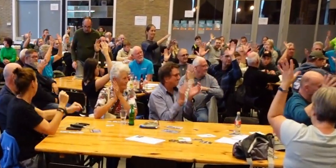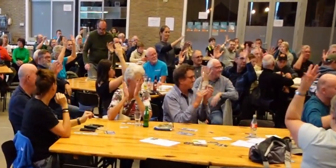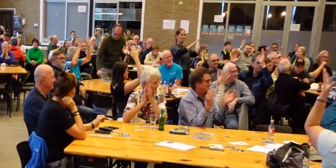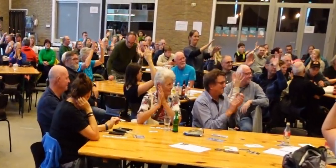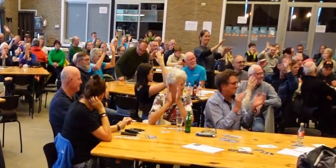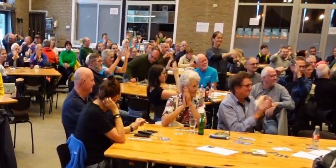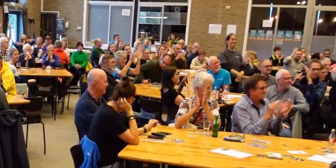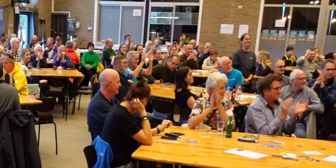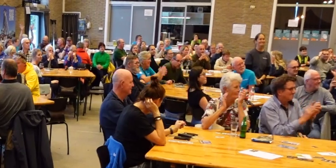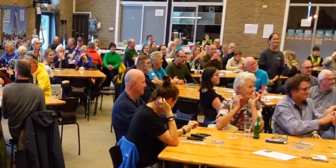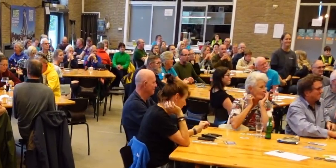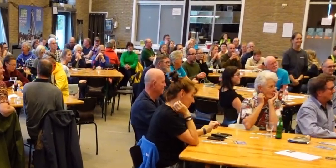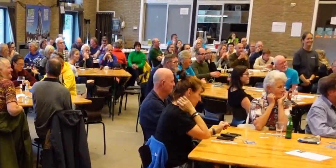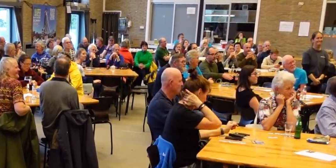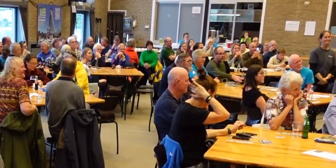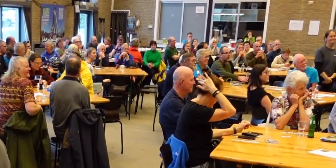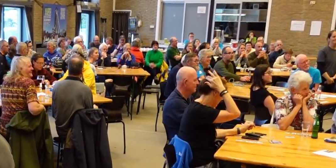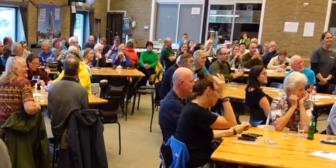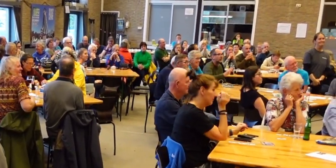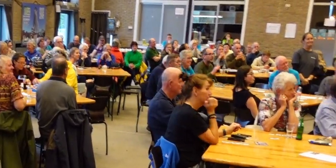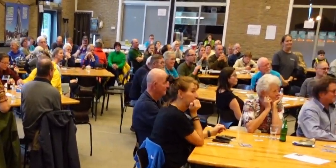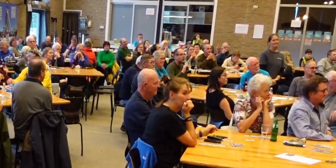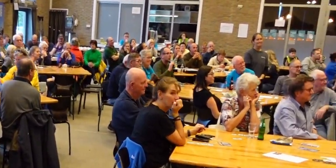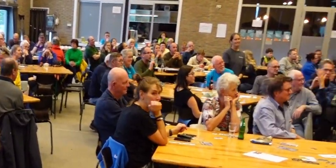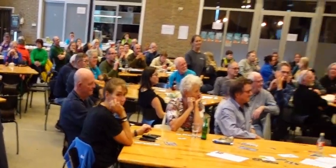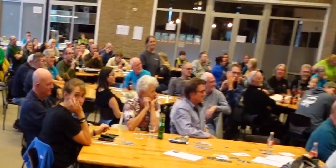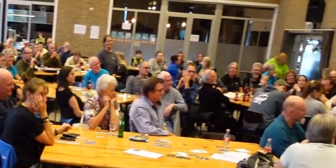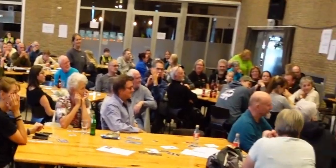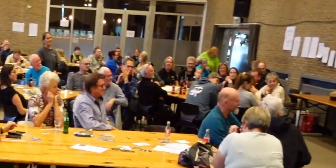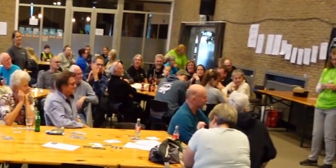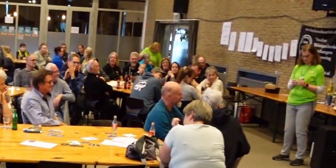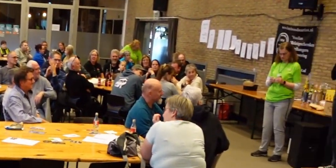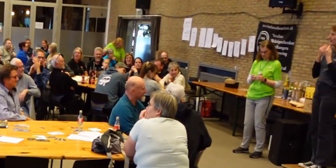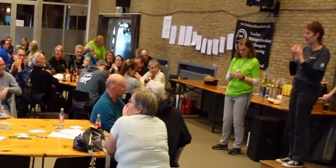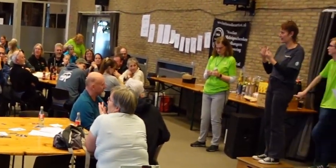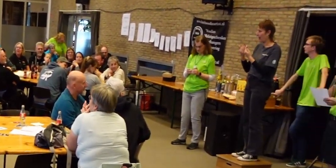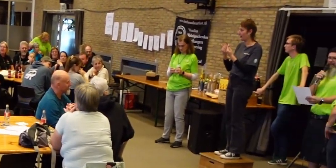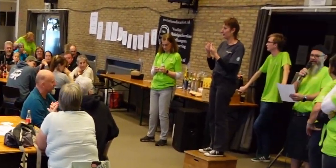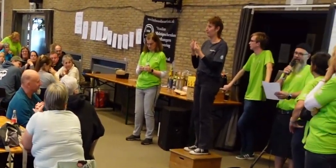ook ook nog dank voor eh alle andere mensen